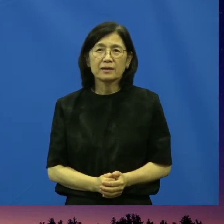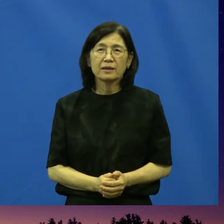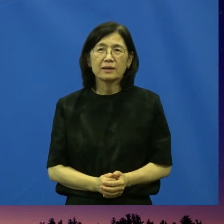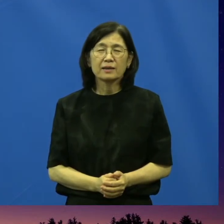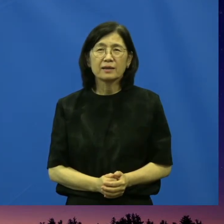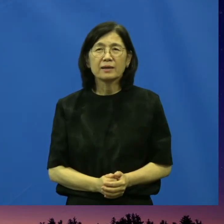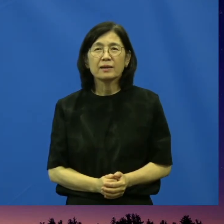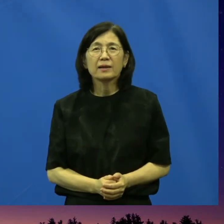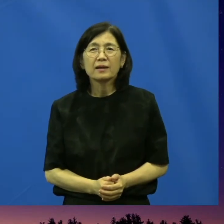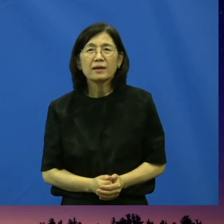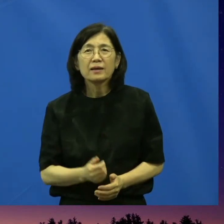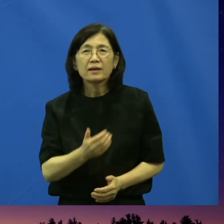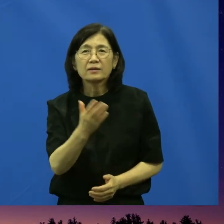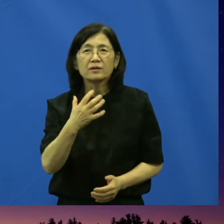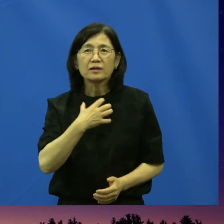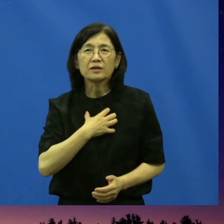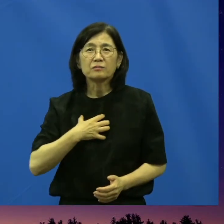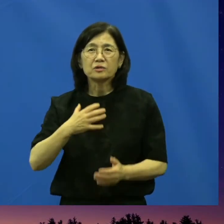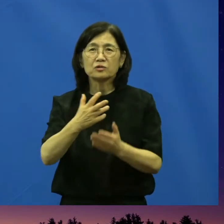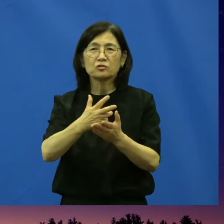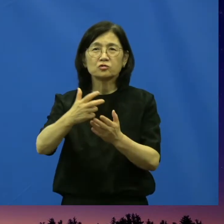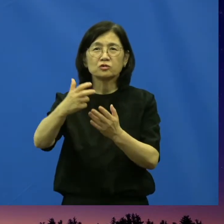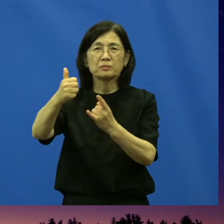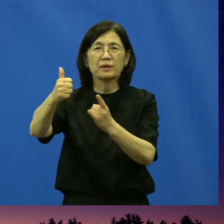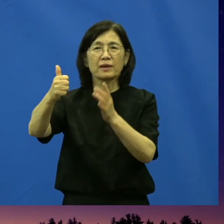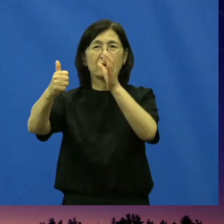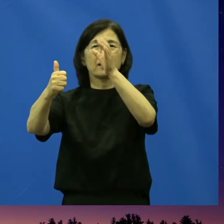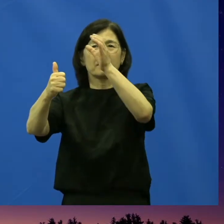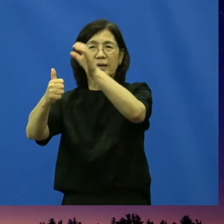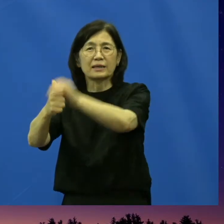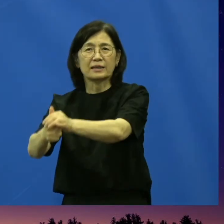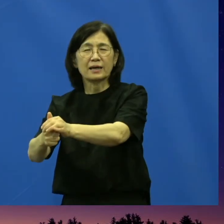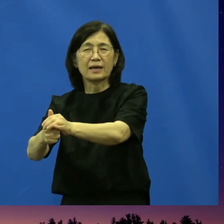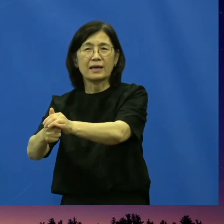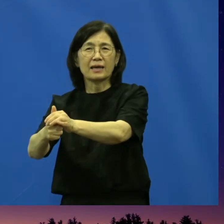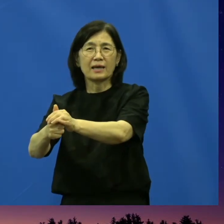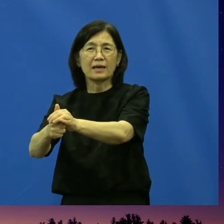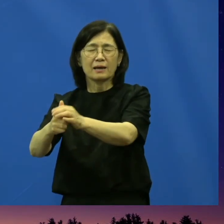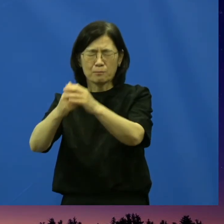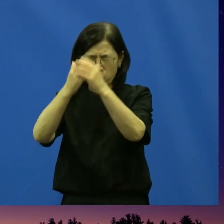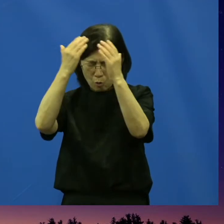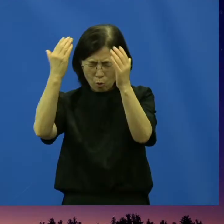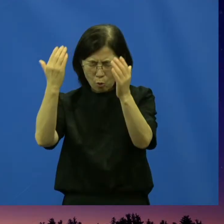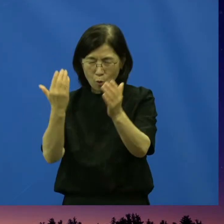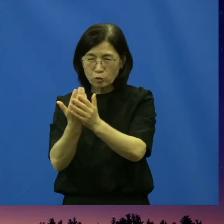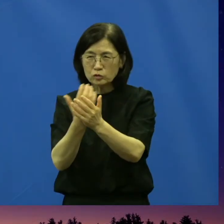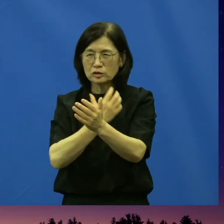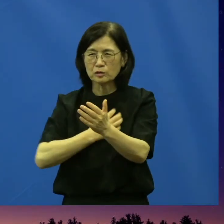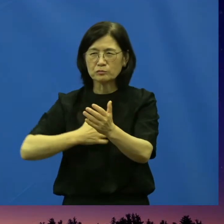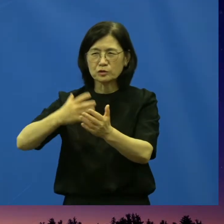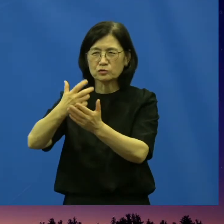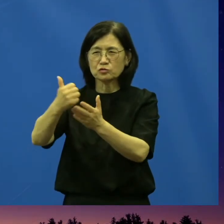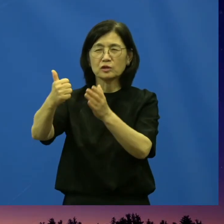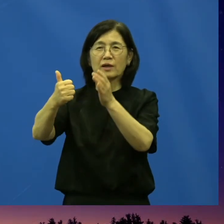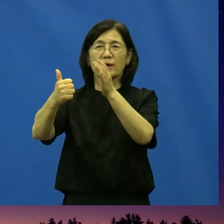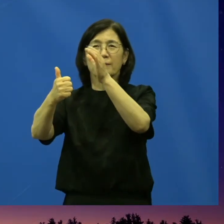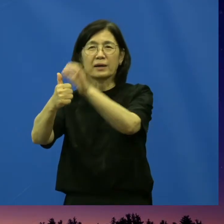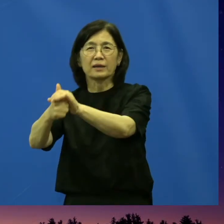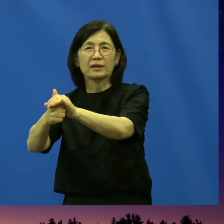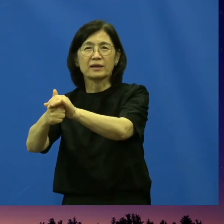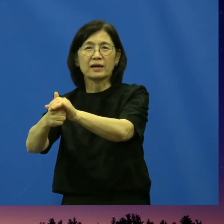베드로전서 5장 7절 너희 염려를 다 주께 맡기라. 다 주께 맡겨라. 이는 그가